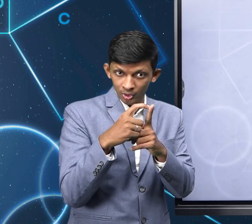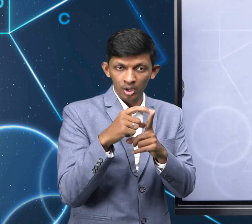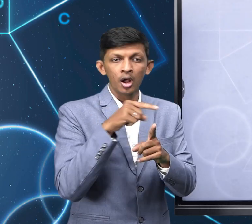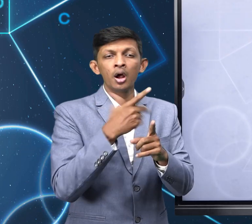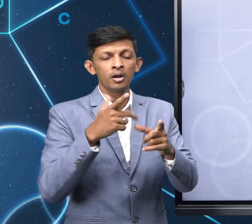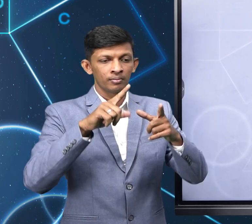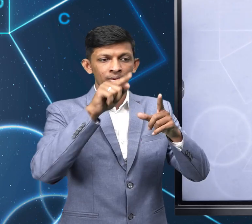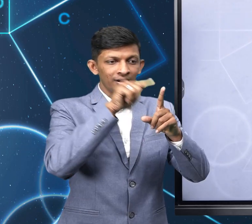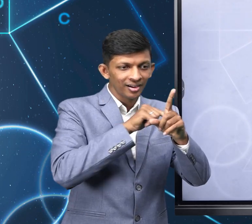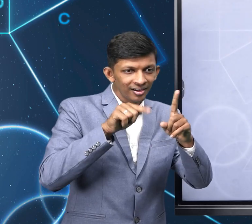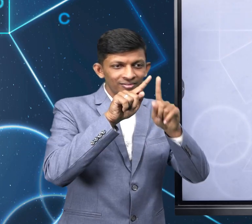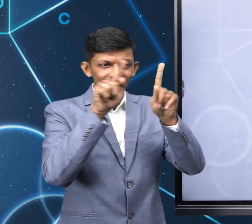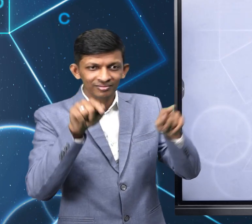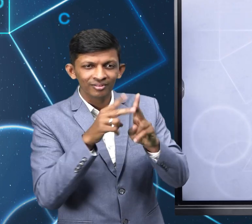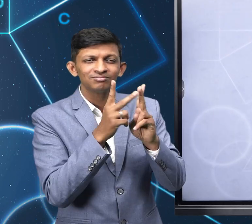2D आकार,